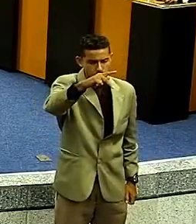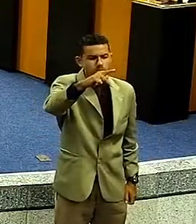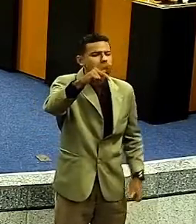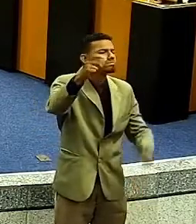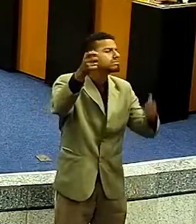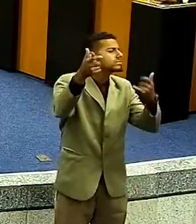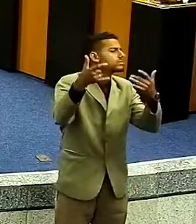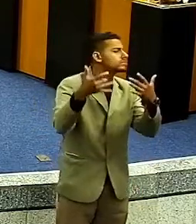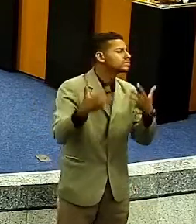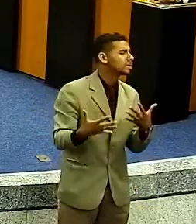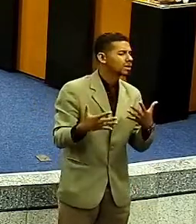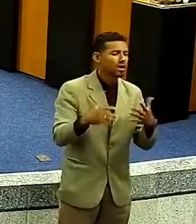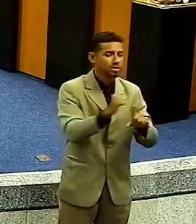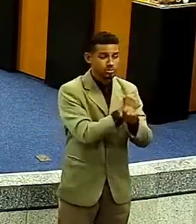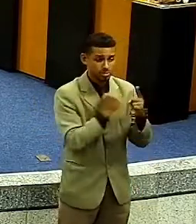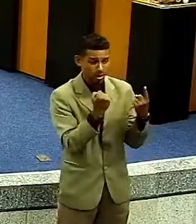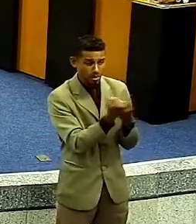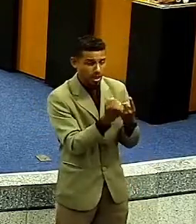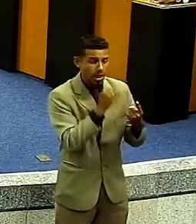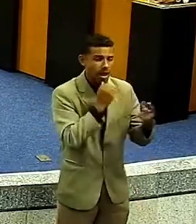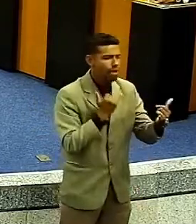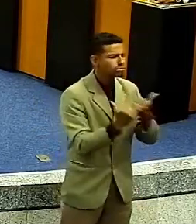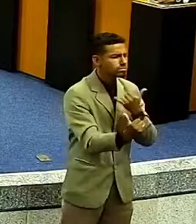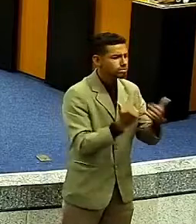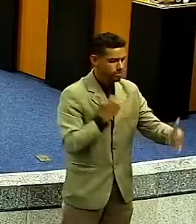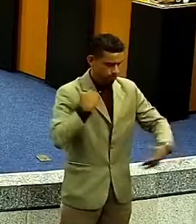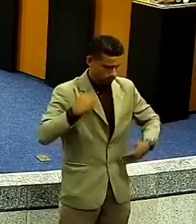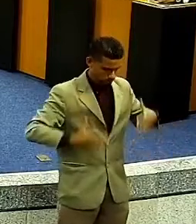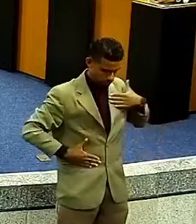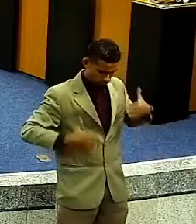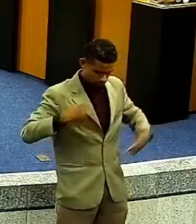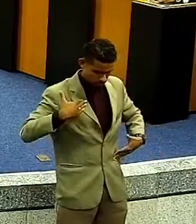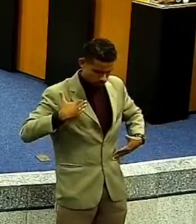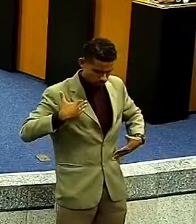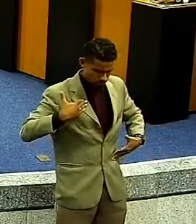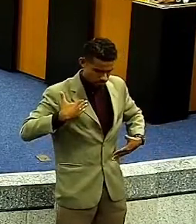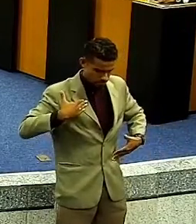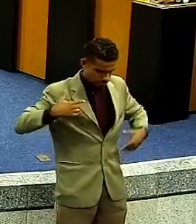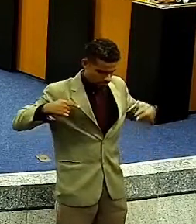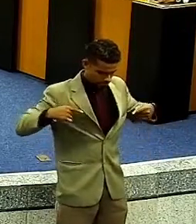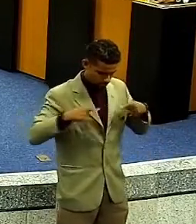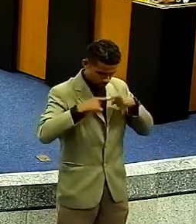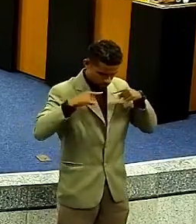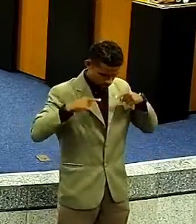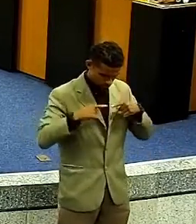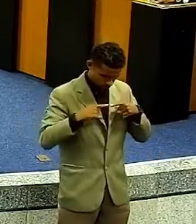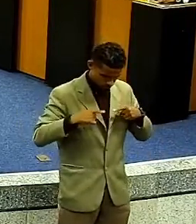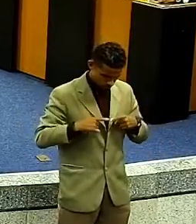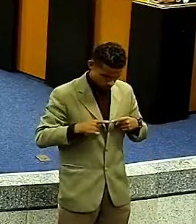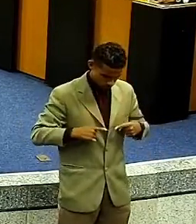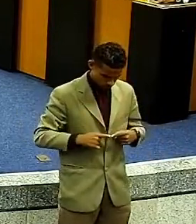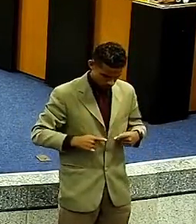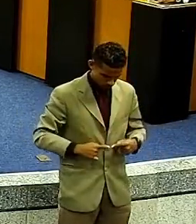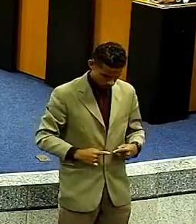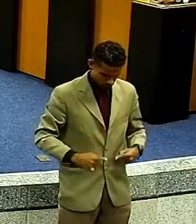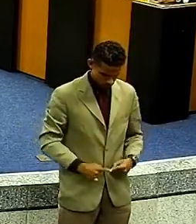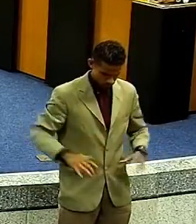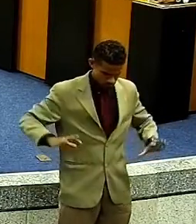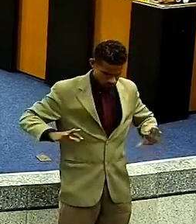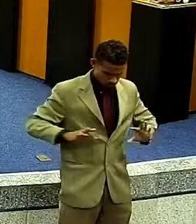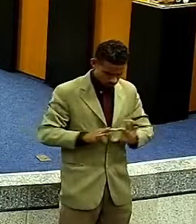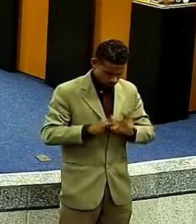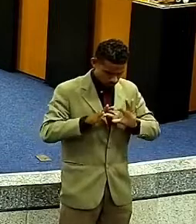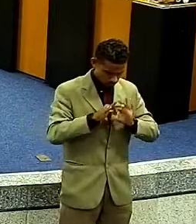dizia que a sociedade é como o corpo humano se tudo funcionar direitinho Se cada um